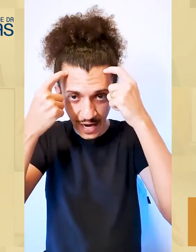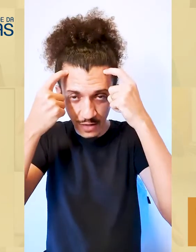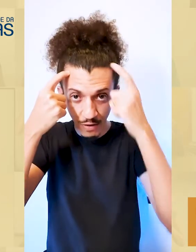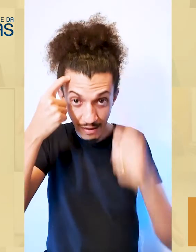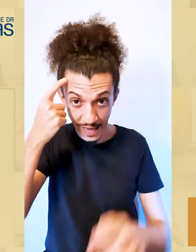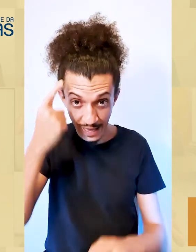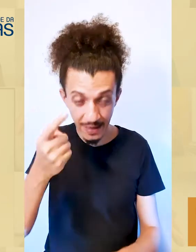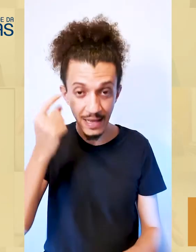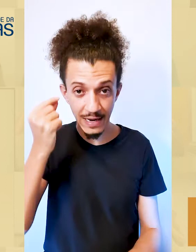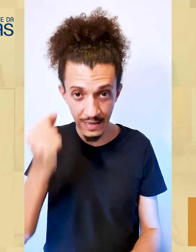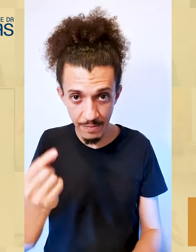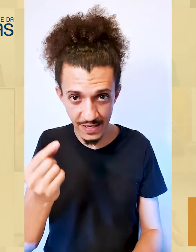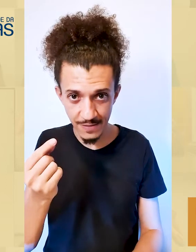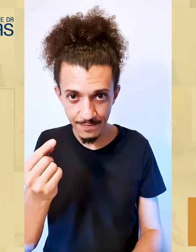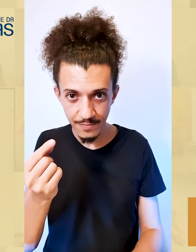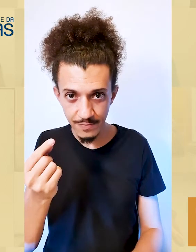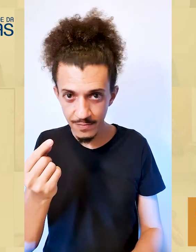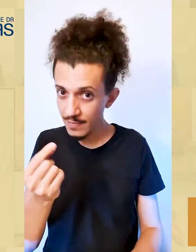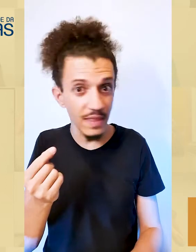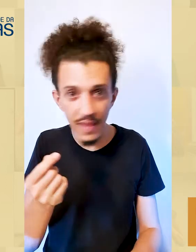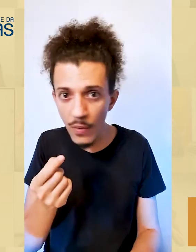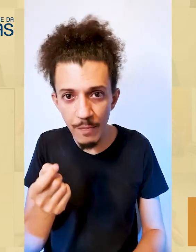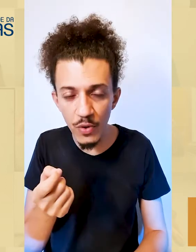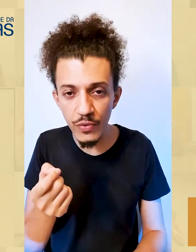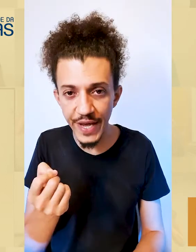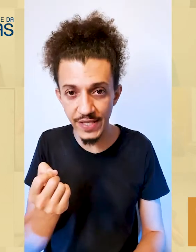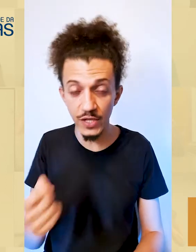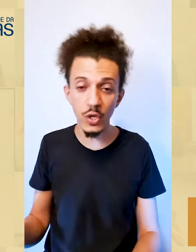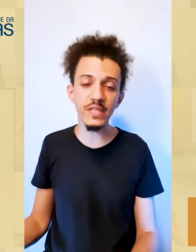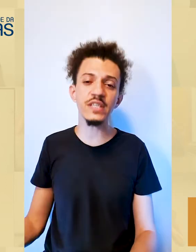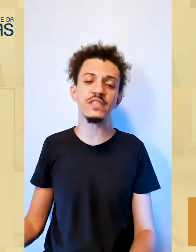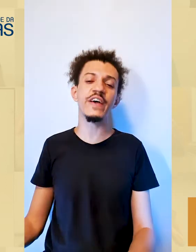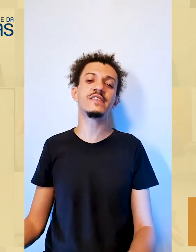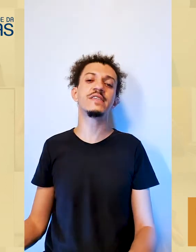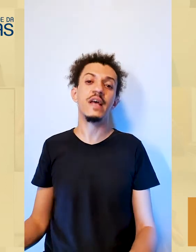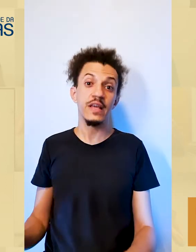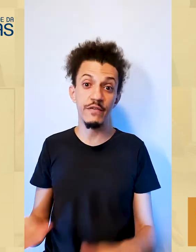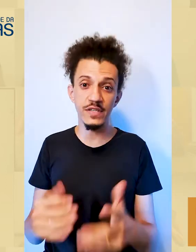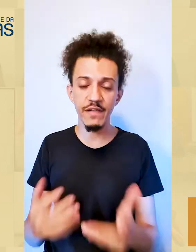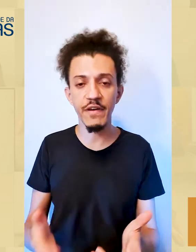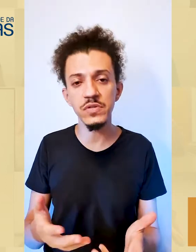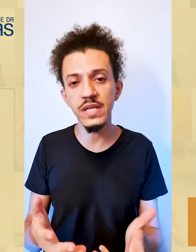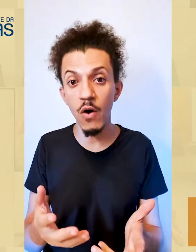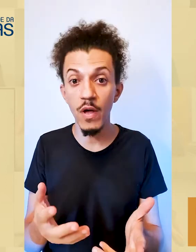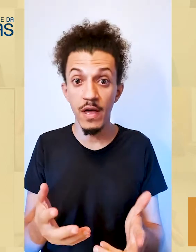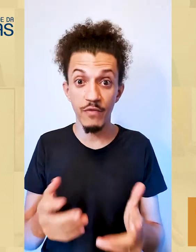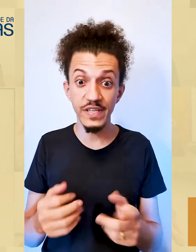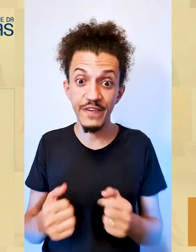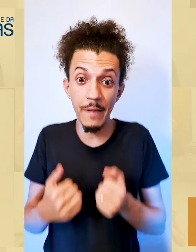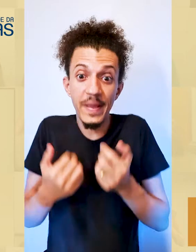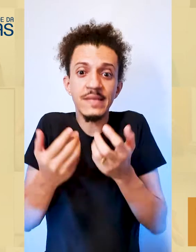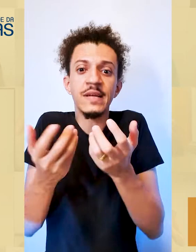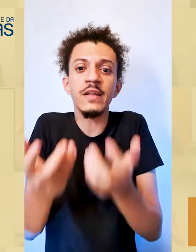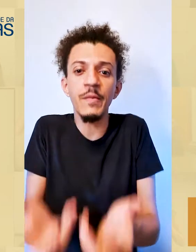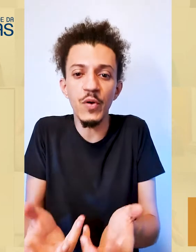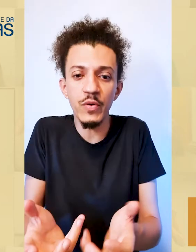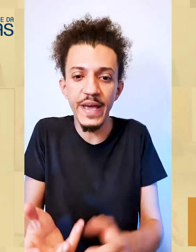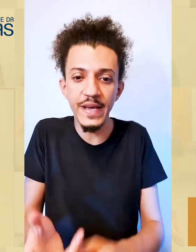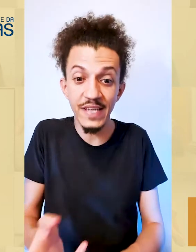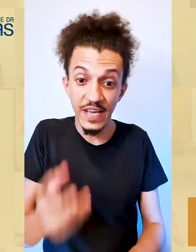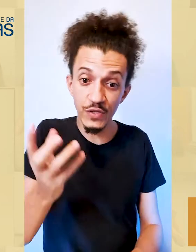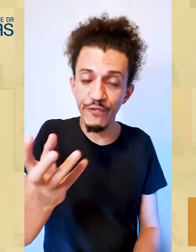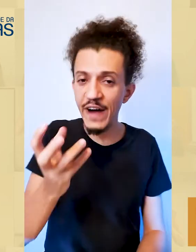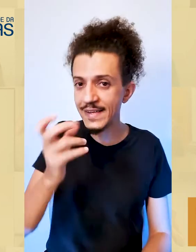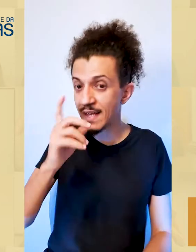pensamento direto em Libras, não em português. E todas as vezes que você vê um sinal, você fica pensando em